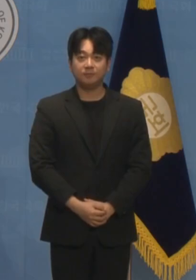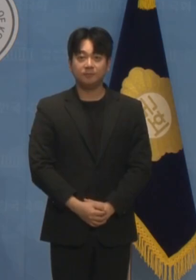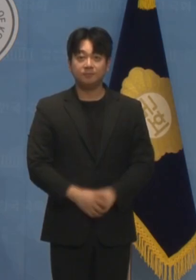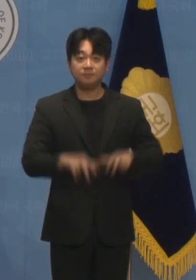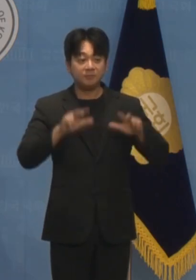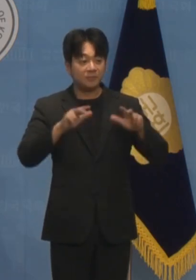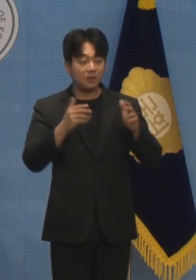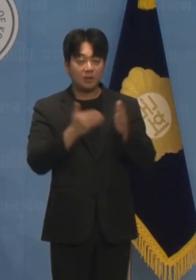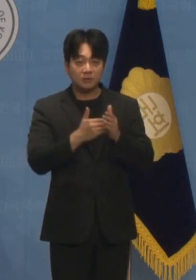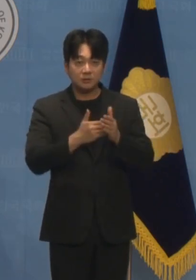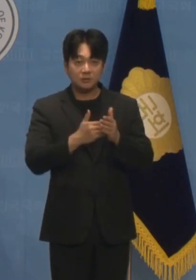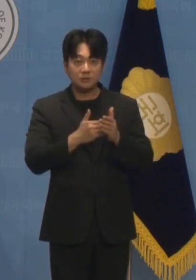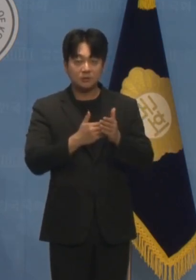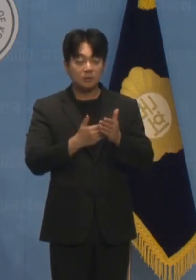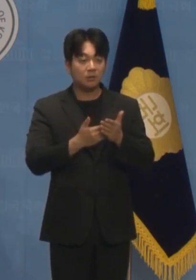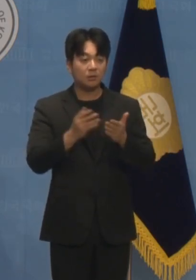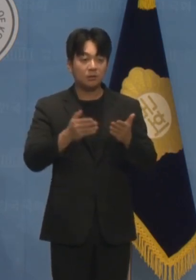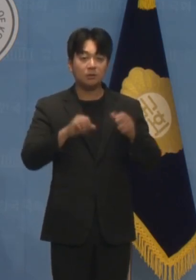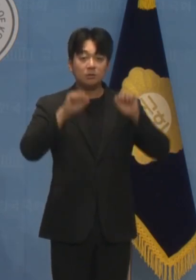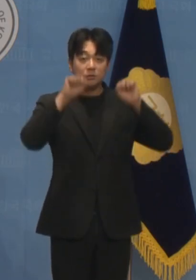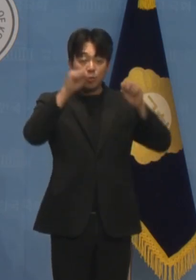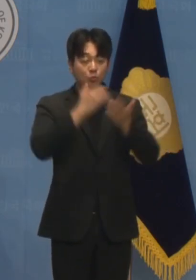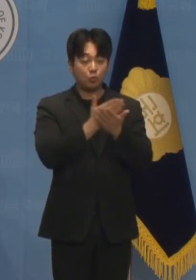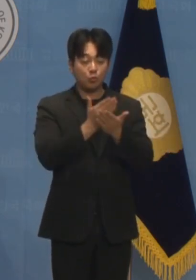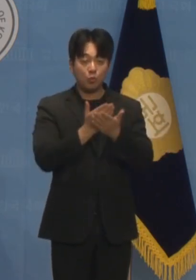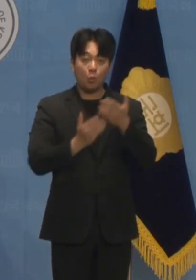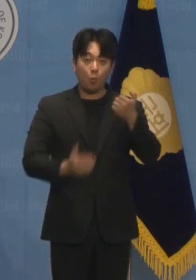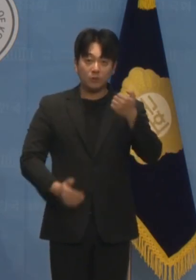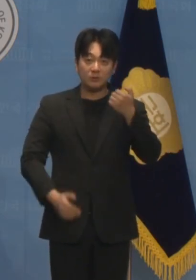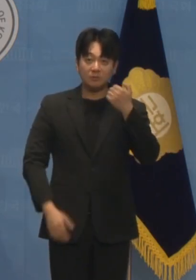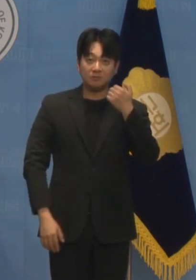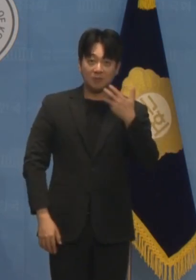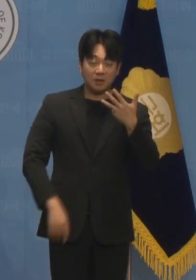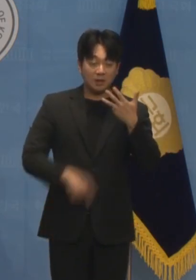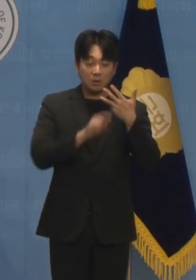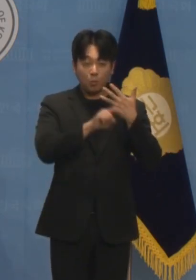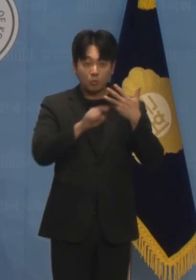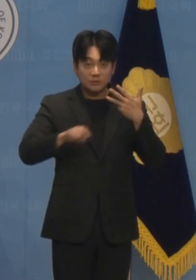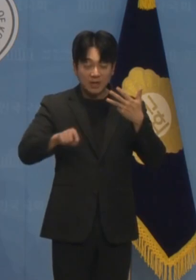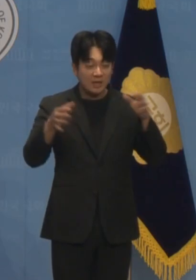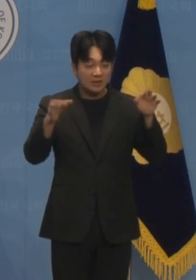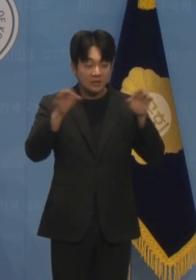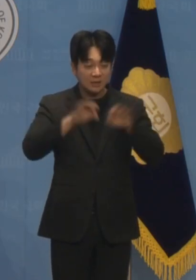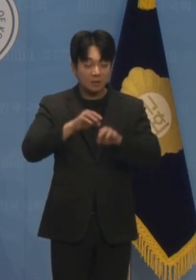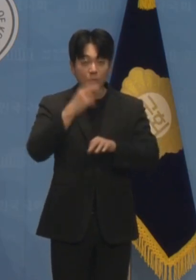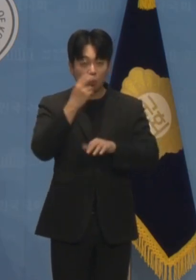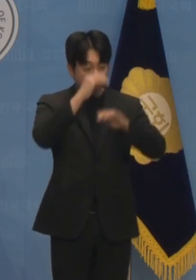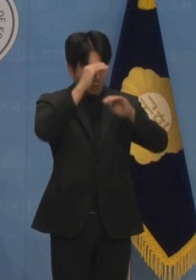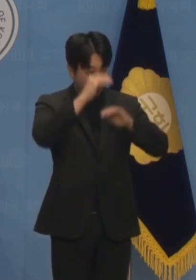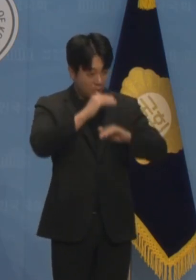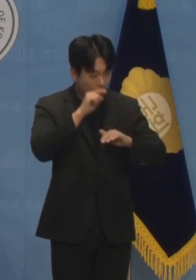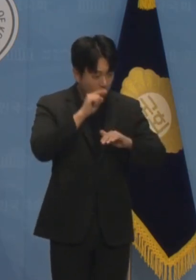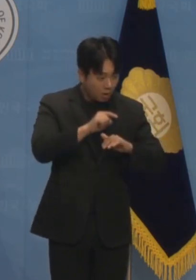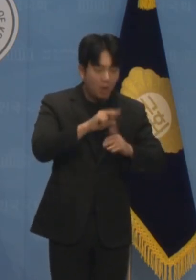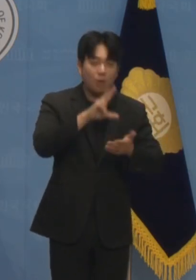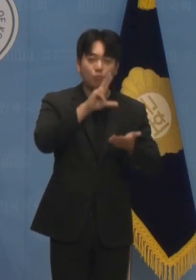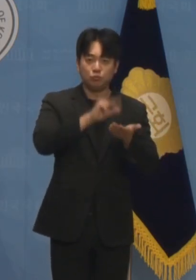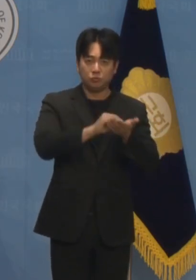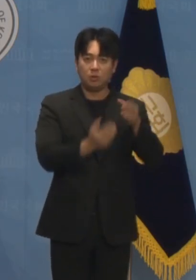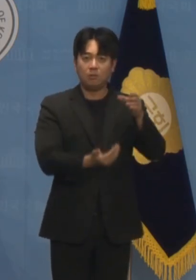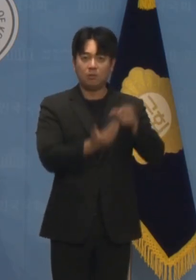51 종목별 단체에서 1,380억 원의 기금이 관리되고 있습니다. 그런데 문제는